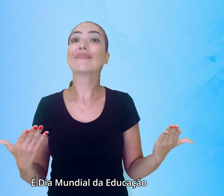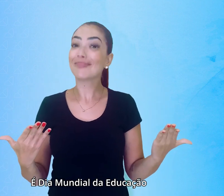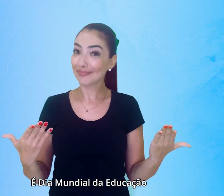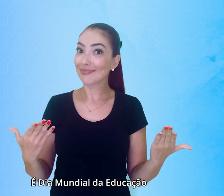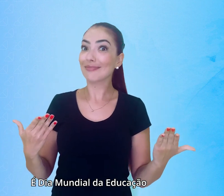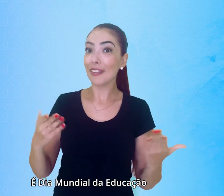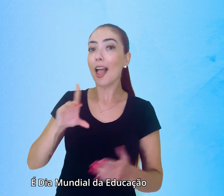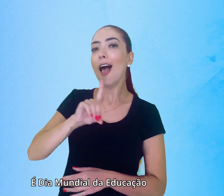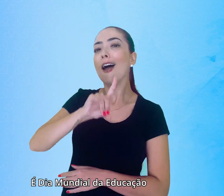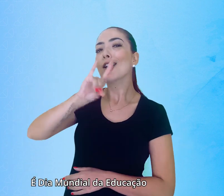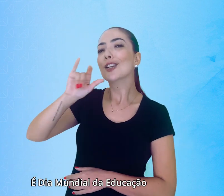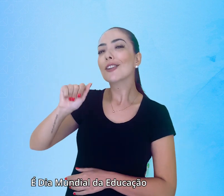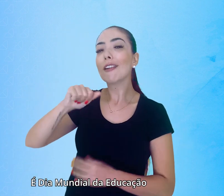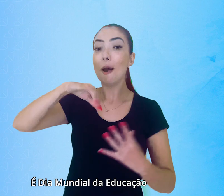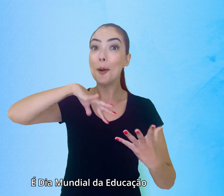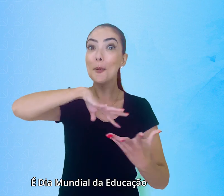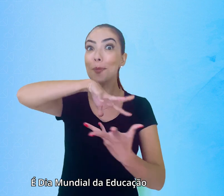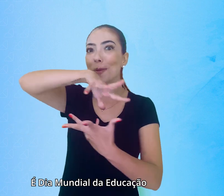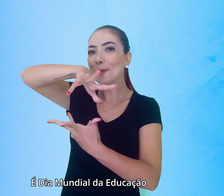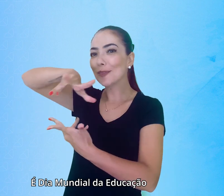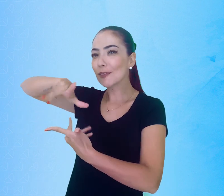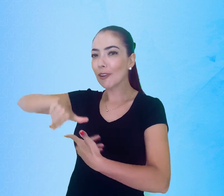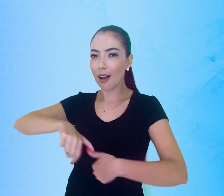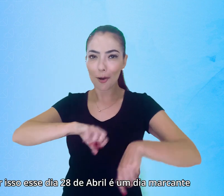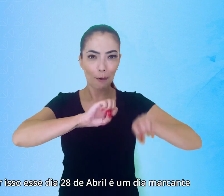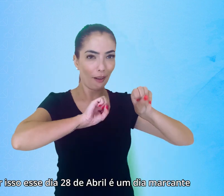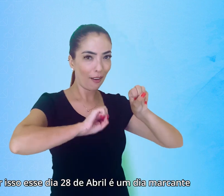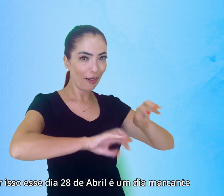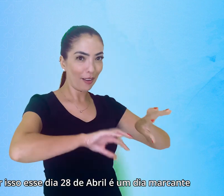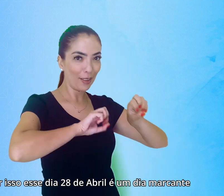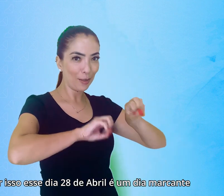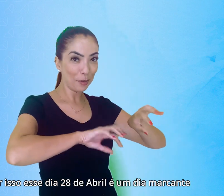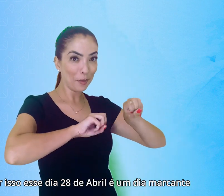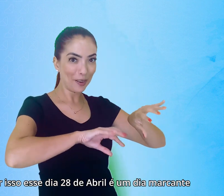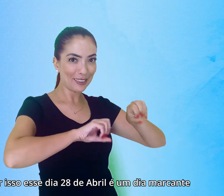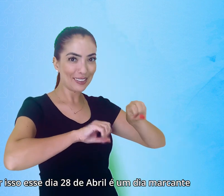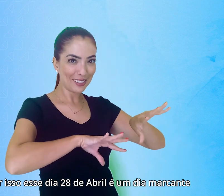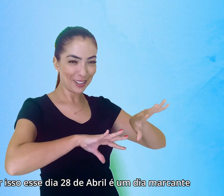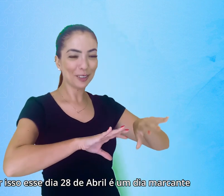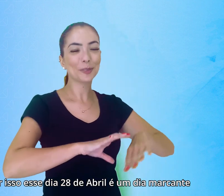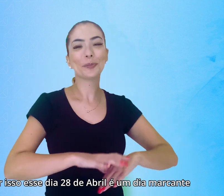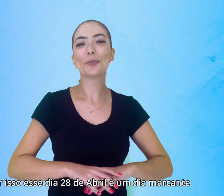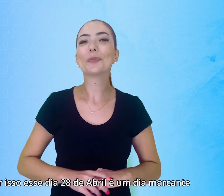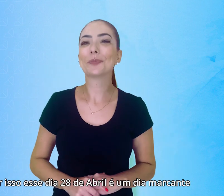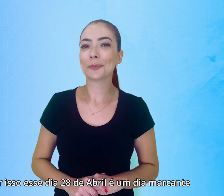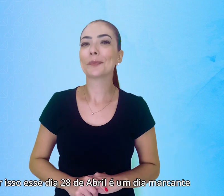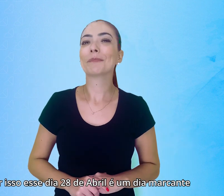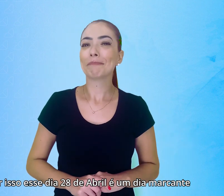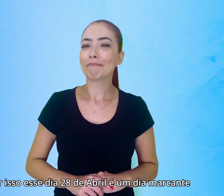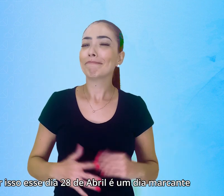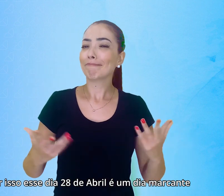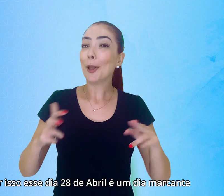mundial da educação. Por isso, esse dia 28 de abril é um dia marcante.